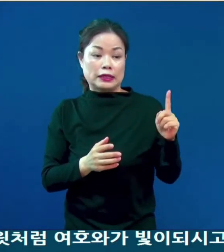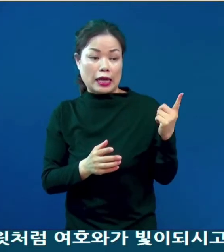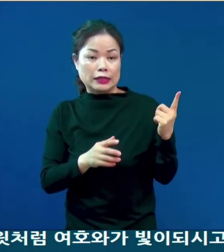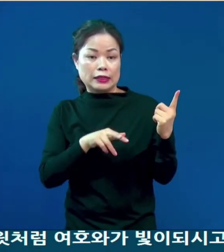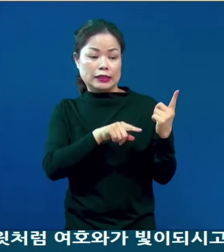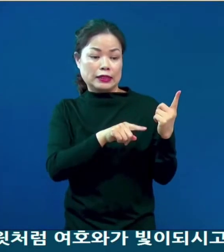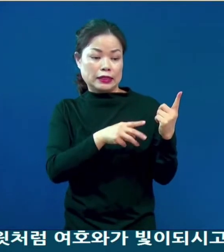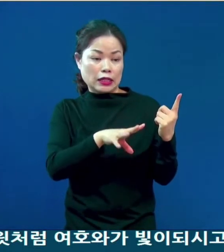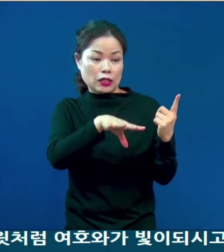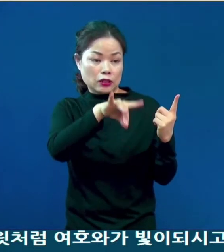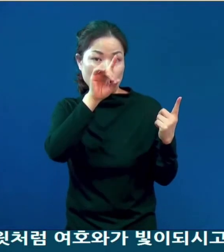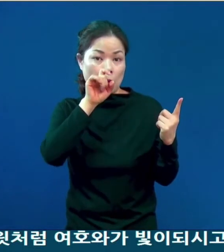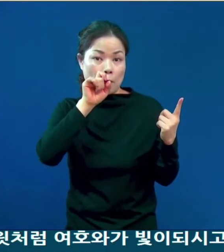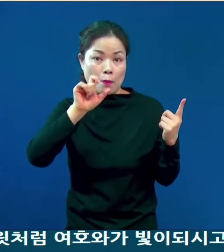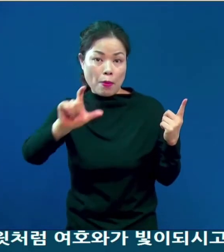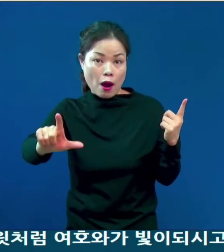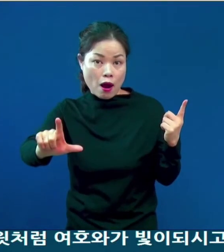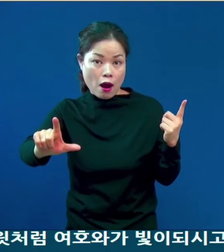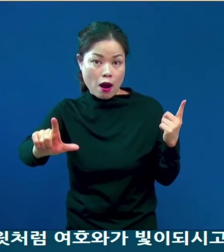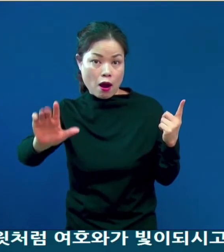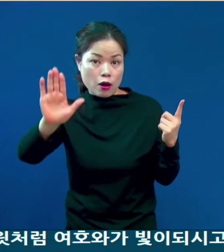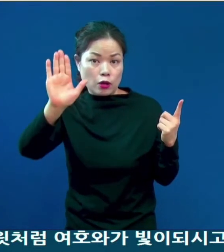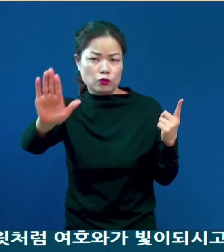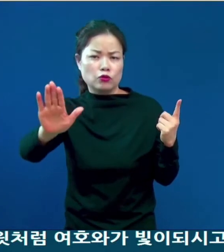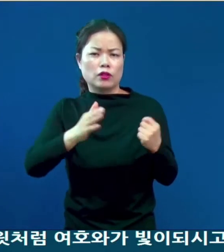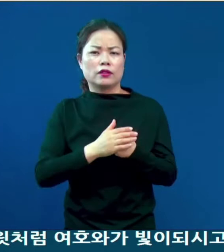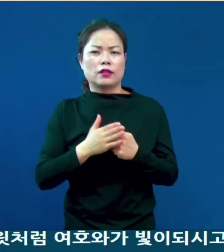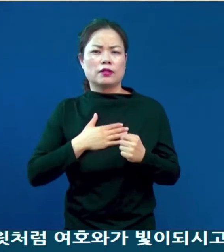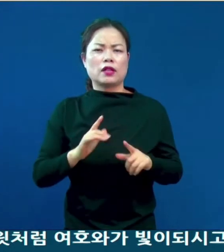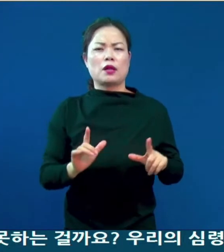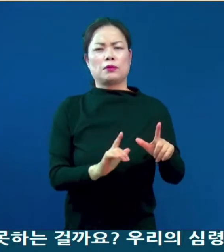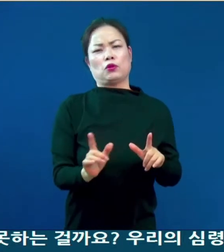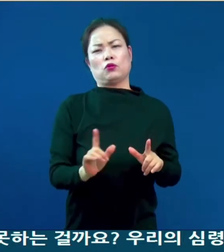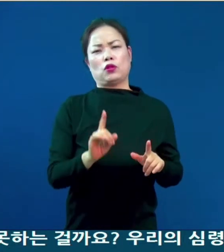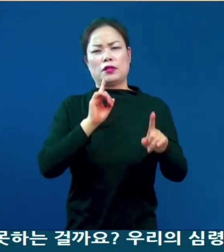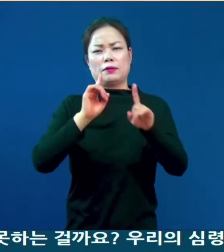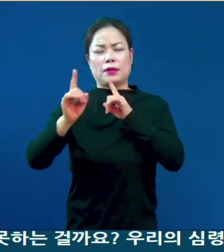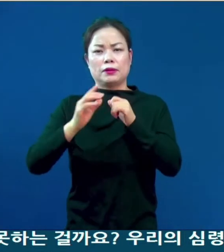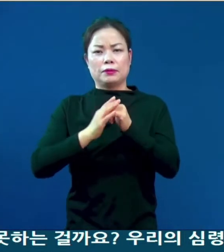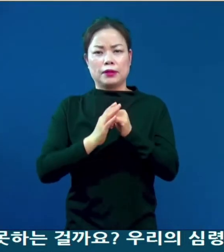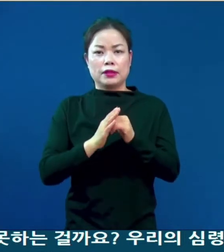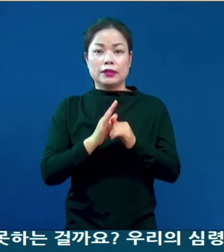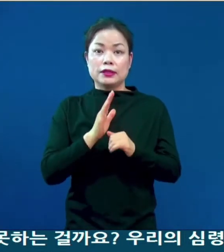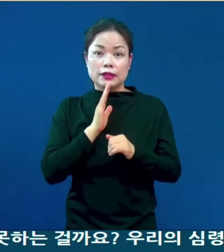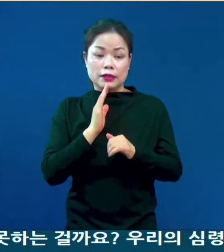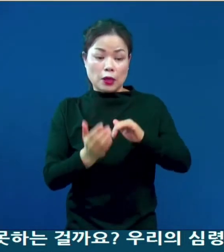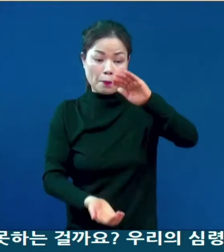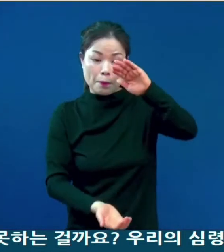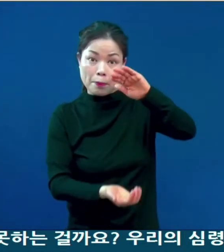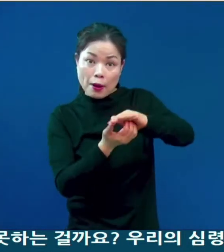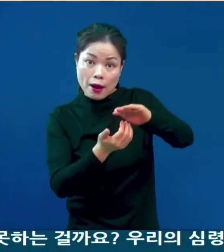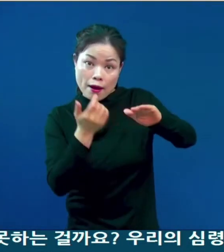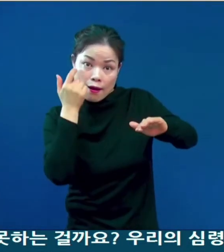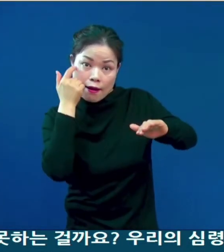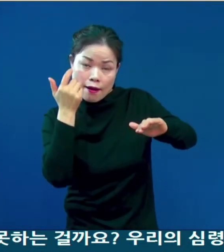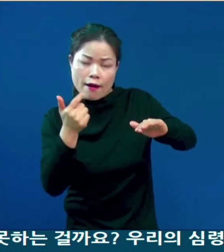말씀을 선언적으로 선포하고 나서 내 삶에서 어떻게 이 말씀이 실제로 이루어졌고